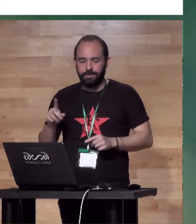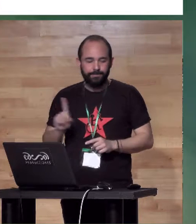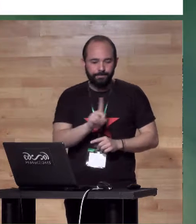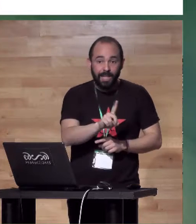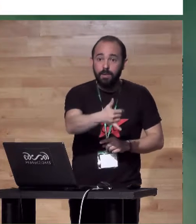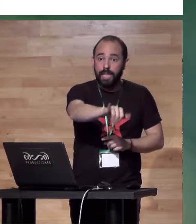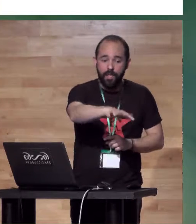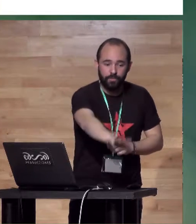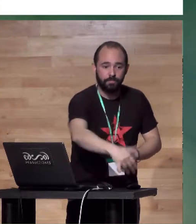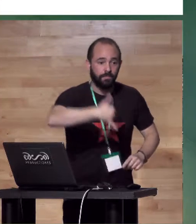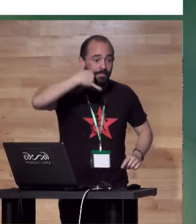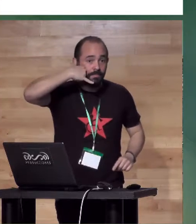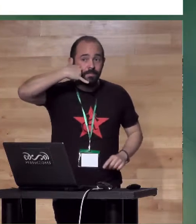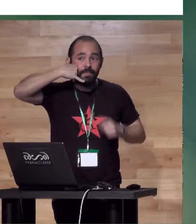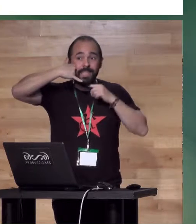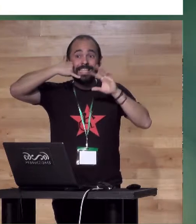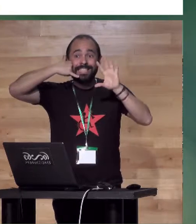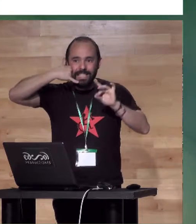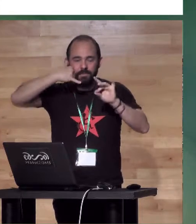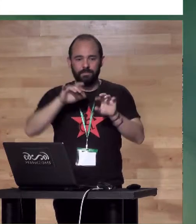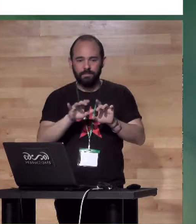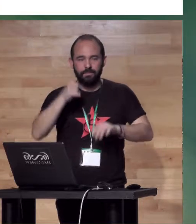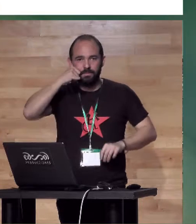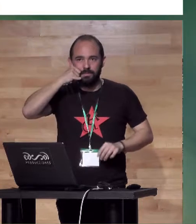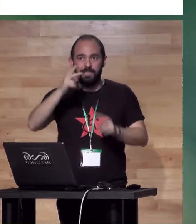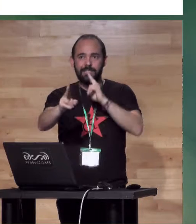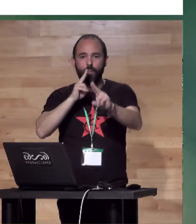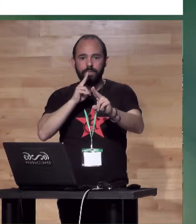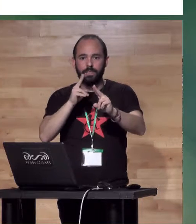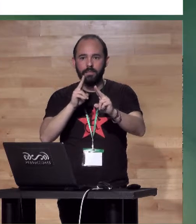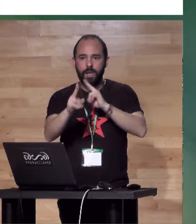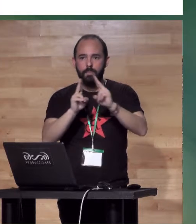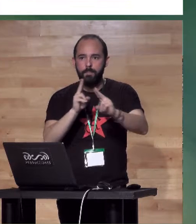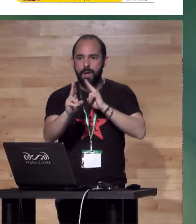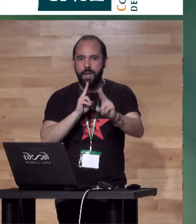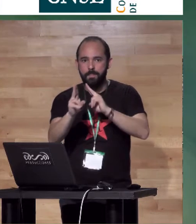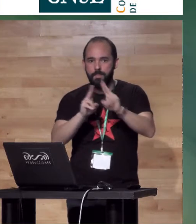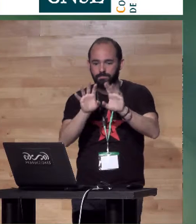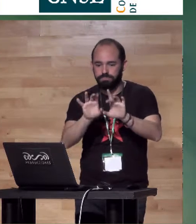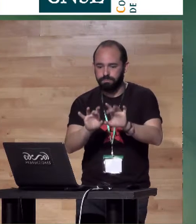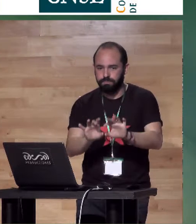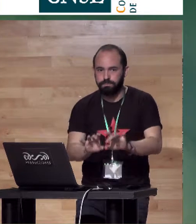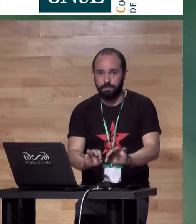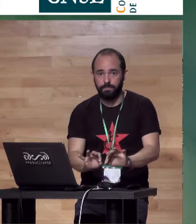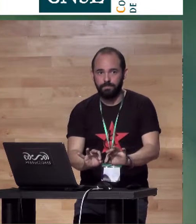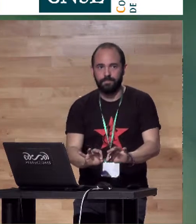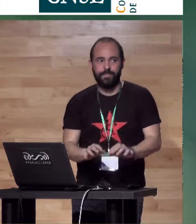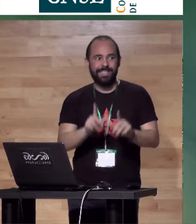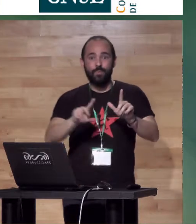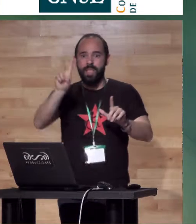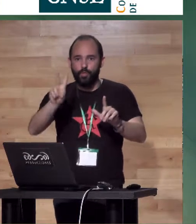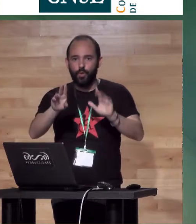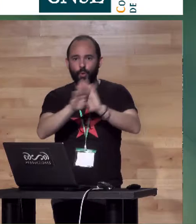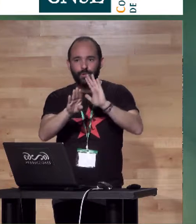que decíamos del actor está en casa por la mañana, coge el teléfono, dice sí. Y ese diálogo, esa respuesta se